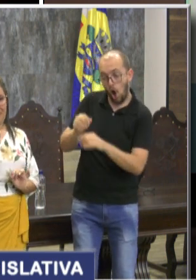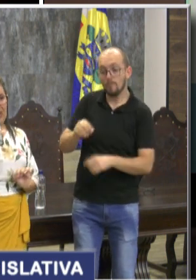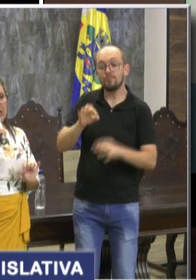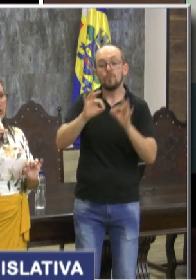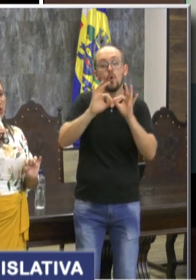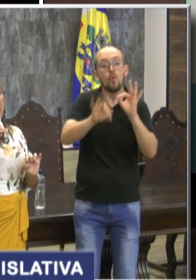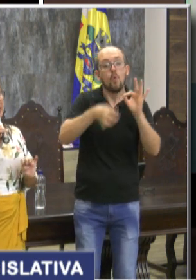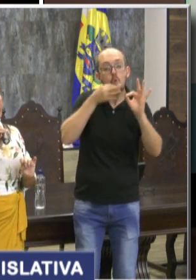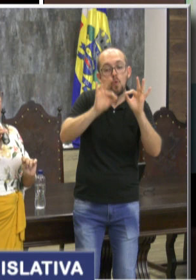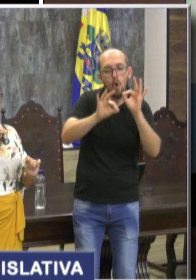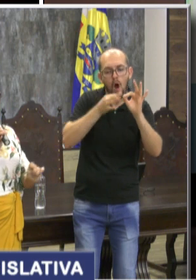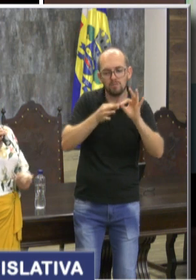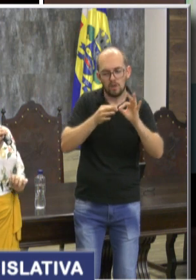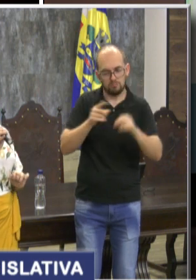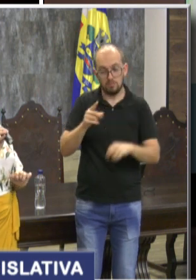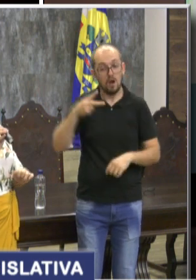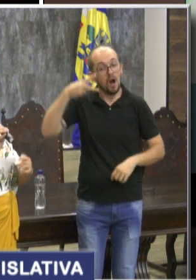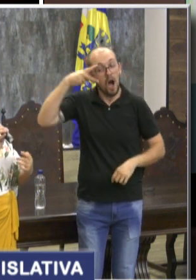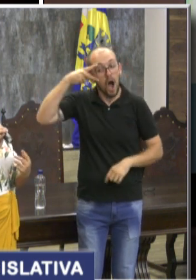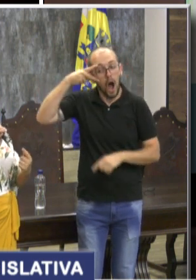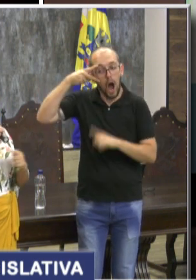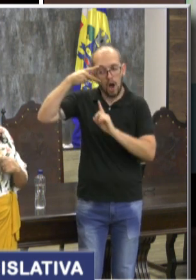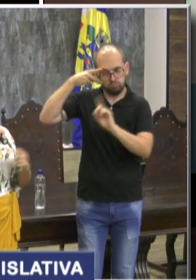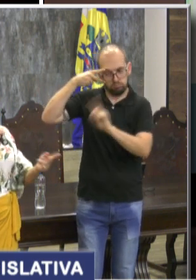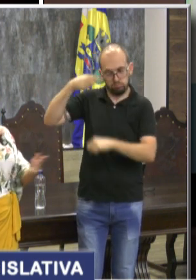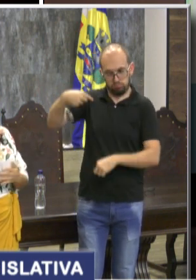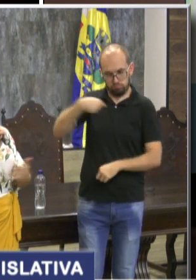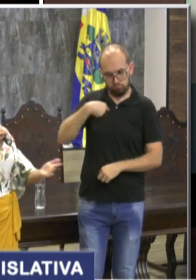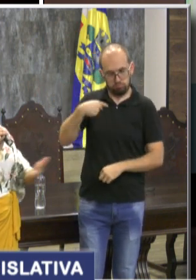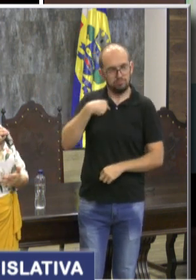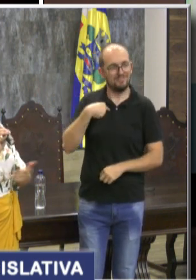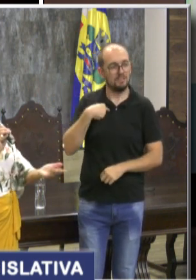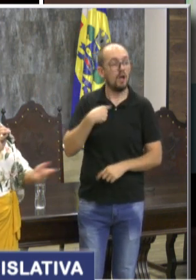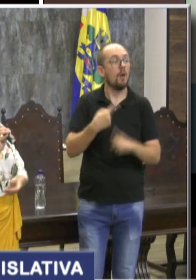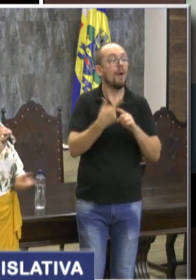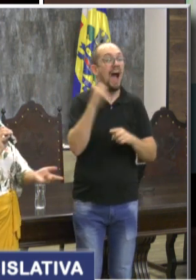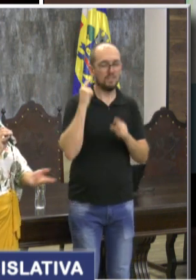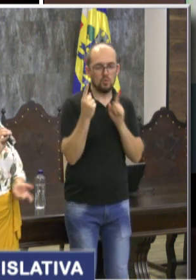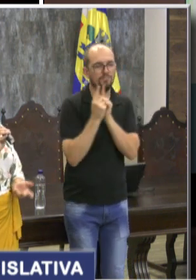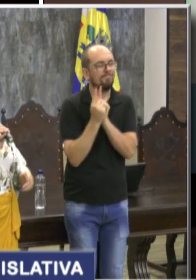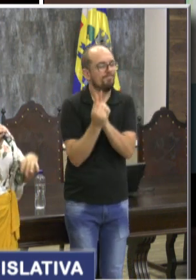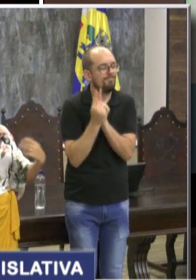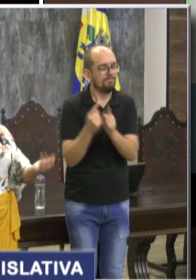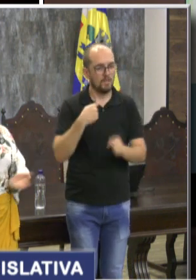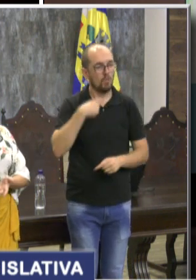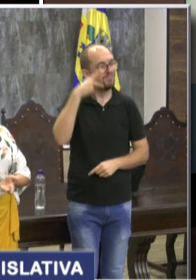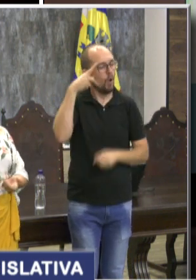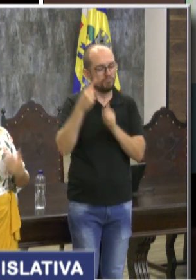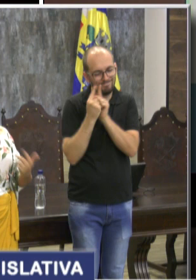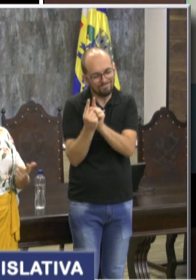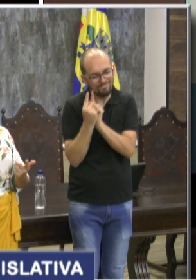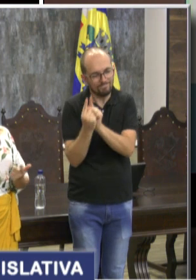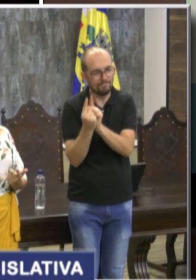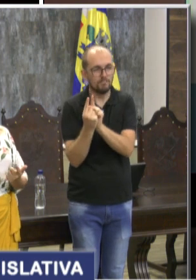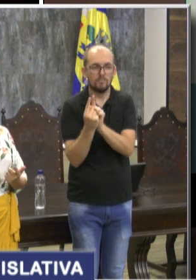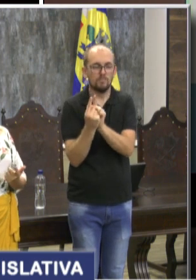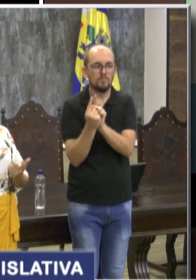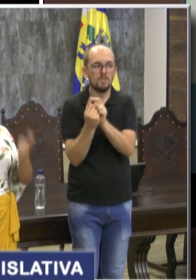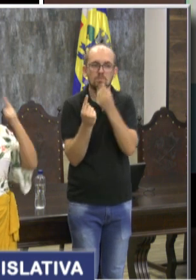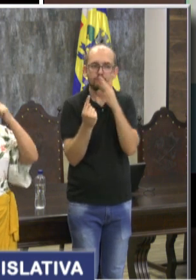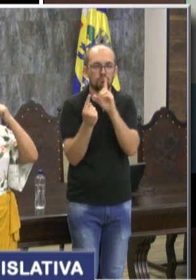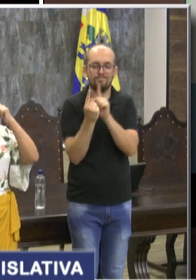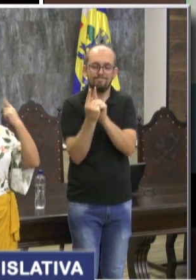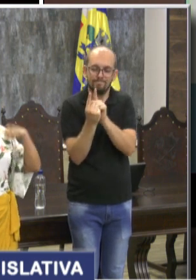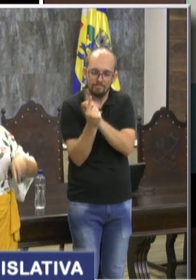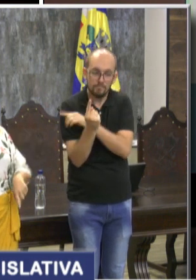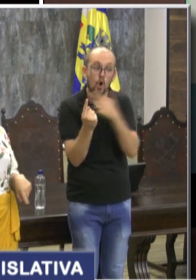uva. Então, não é mais a professora Val que fala, o contato não é mais só a professora, intérprete e ele, mas o amigo interage e aprende com ele, né?